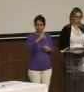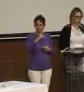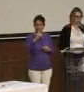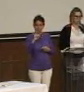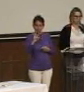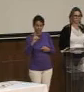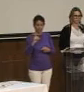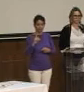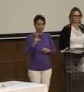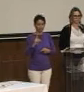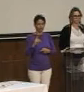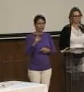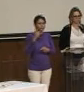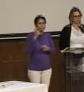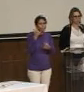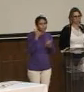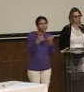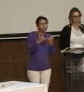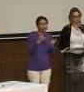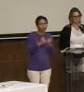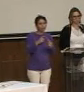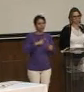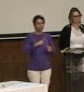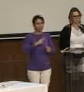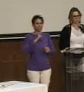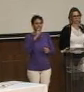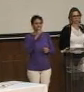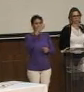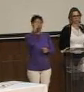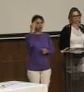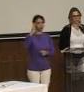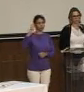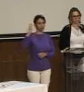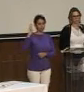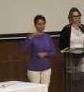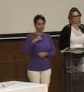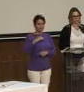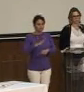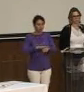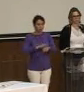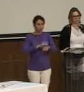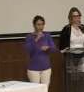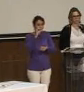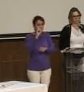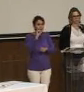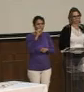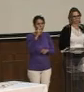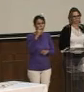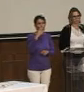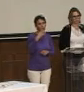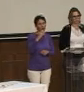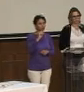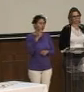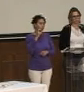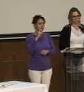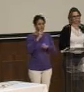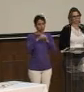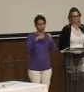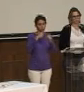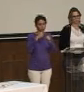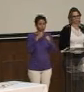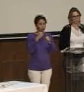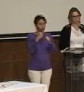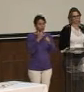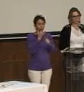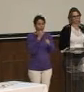A CPPD, se não me engano, está com 5 representantes. Eles têm uma carga horária mínima, 4 ou 5 horas por semana.